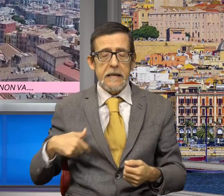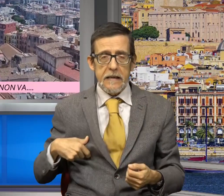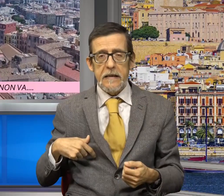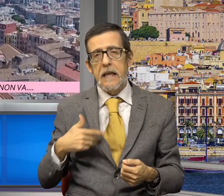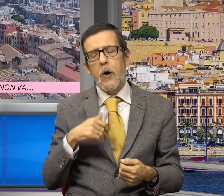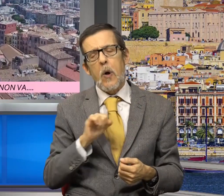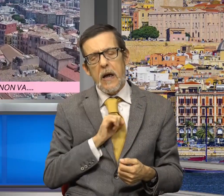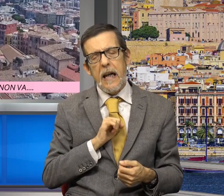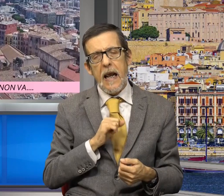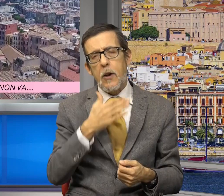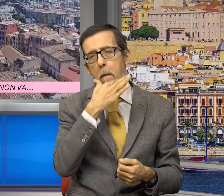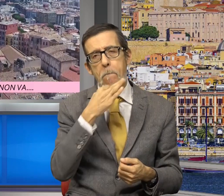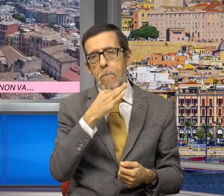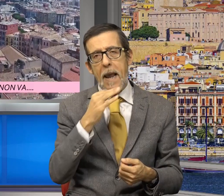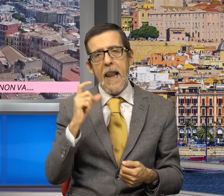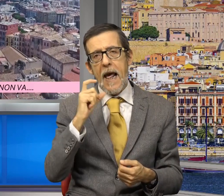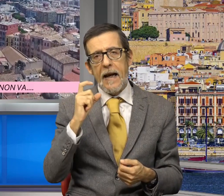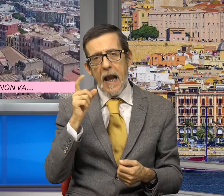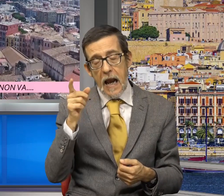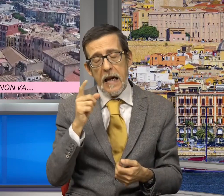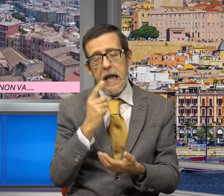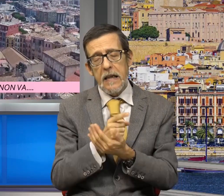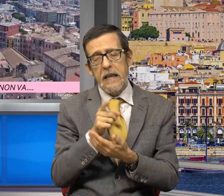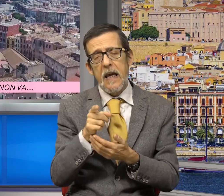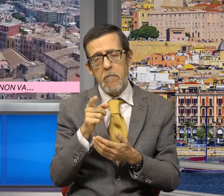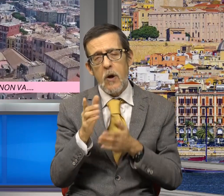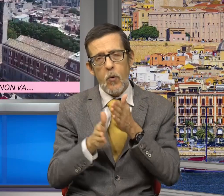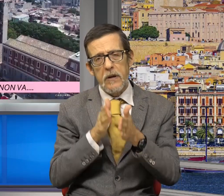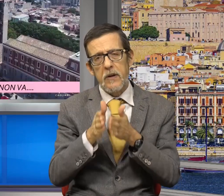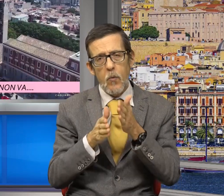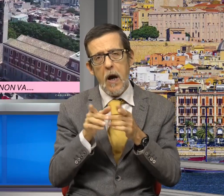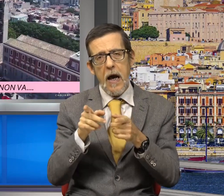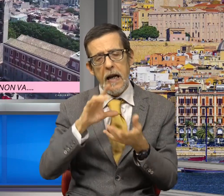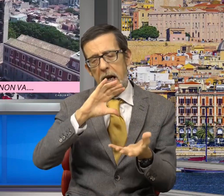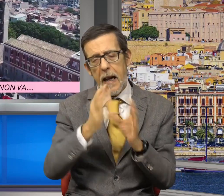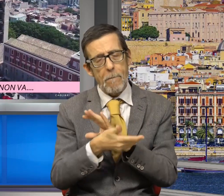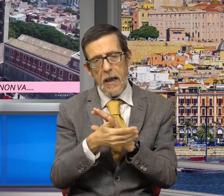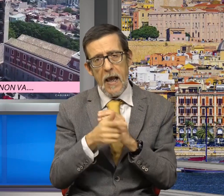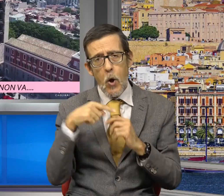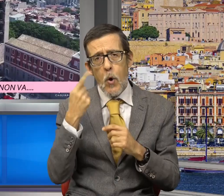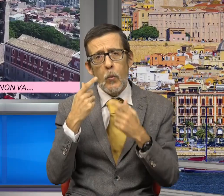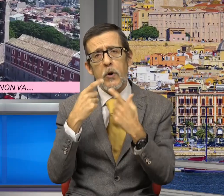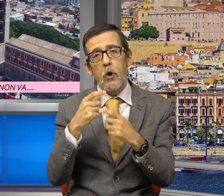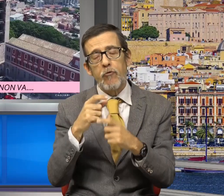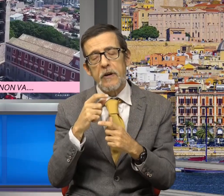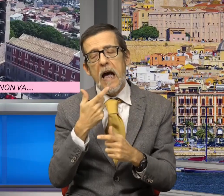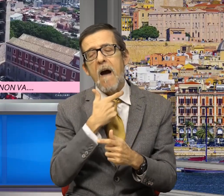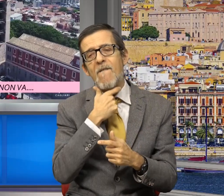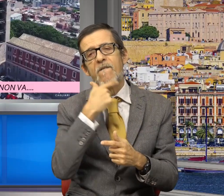bella Cagliari debba coltivare anche questo aspetto, come tutte le città che hanno nell'anima la vocazione turistica. Ultimo tassello